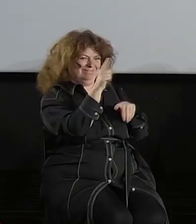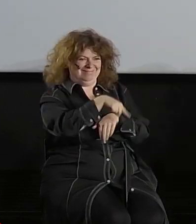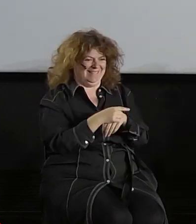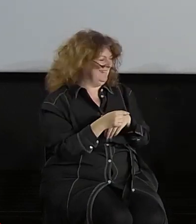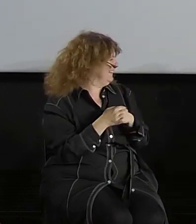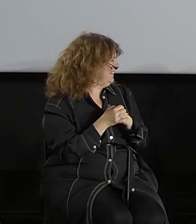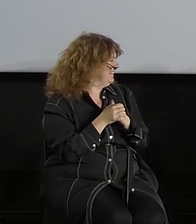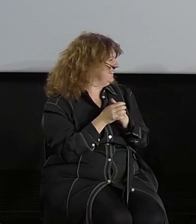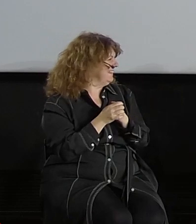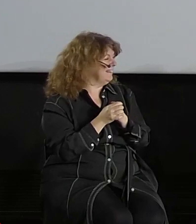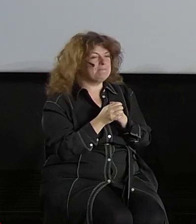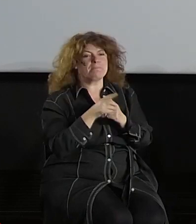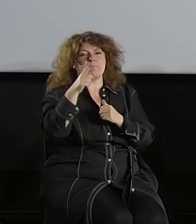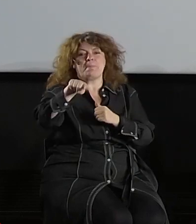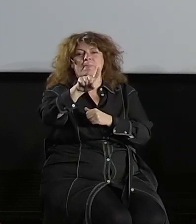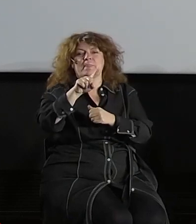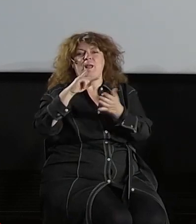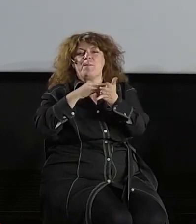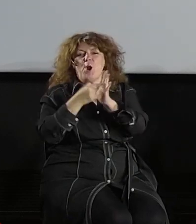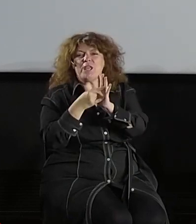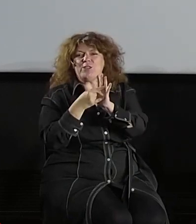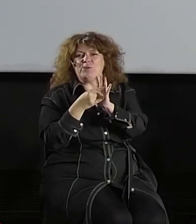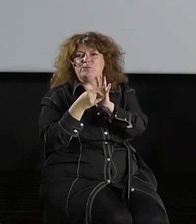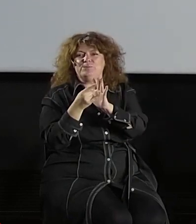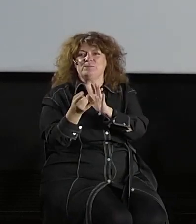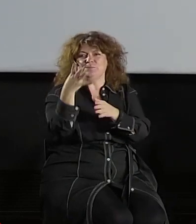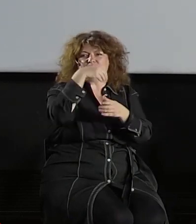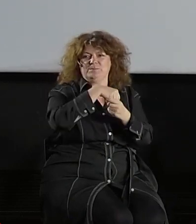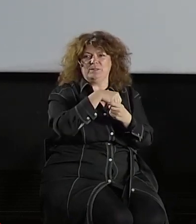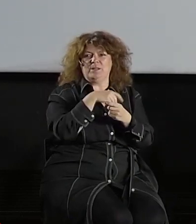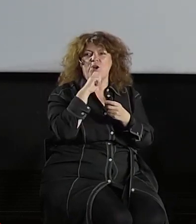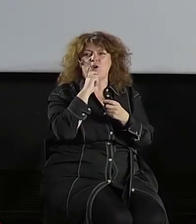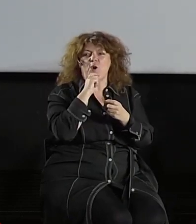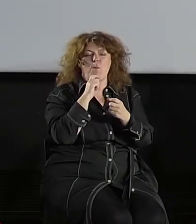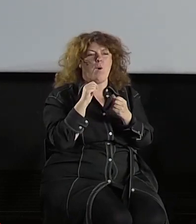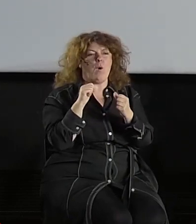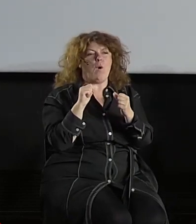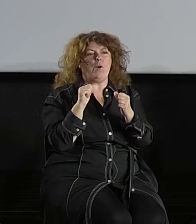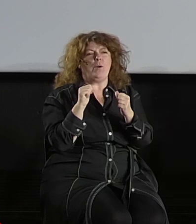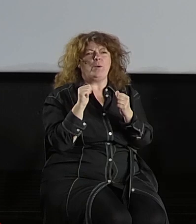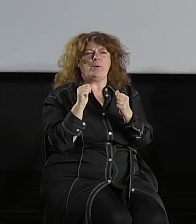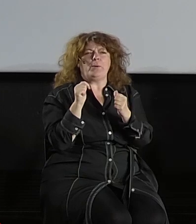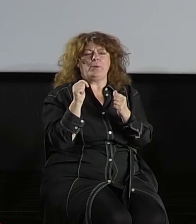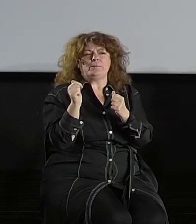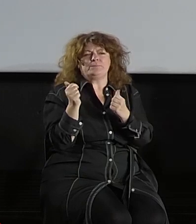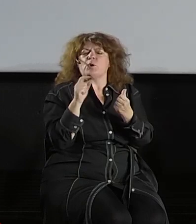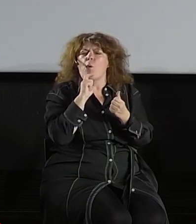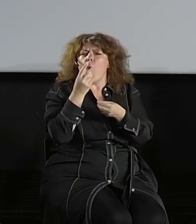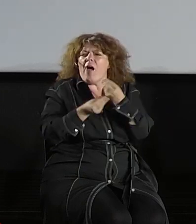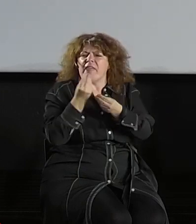porque el reto también estaba en vosotros no de cómo introducir Cómo cómo hacerlo escénicamente eso Y creo